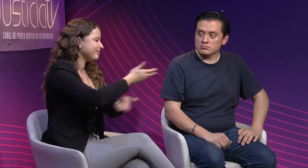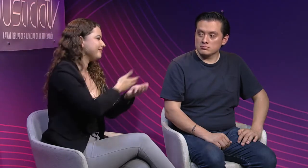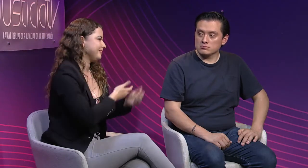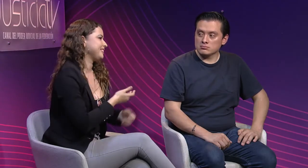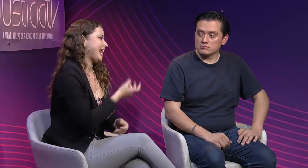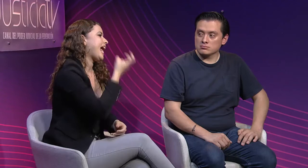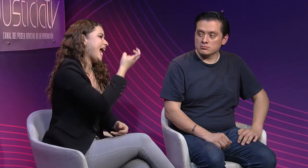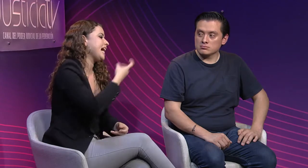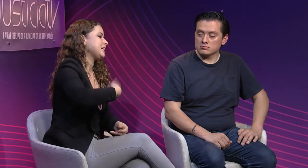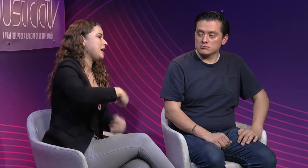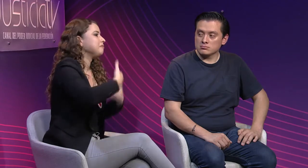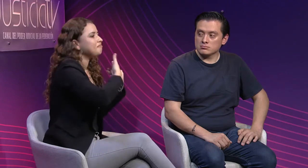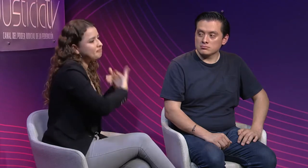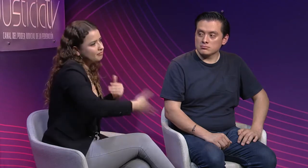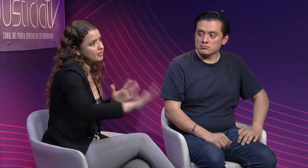que compartimos, lo que aprendemos,